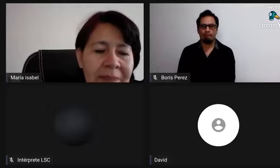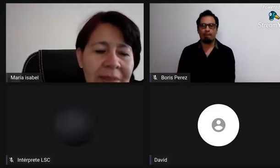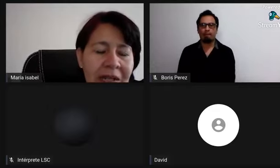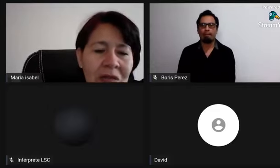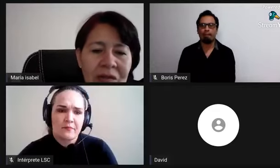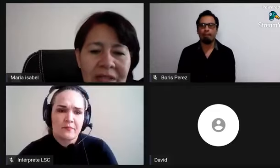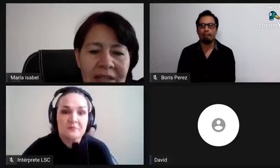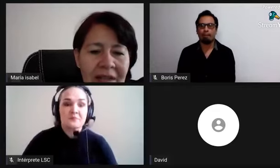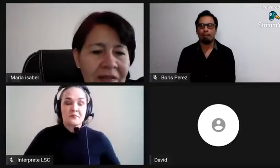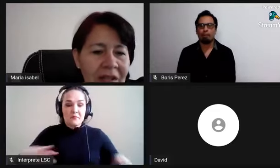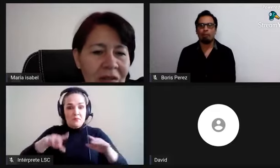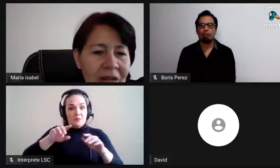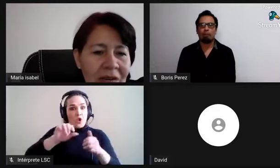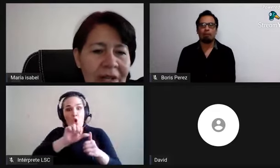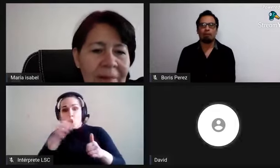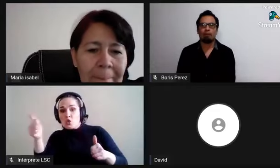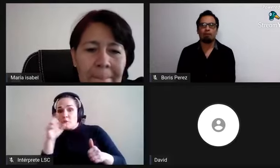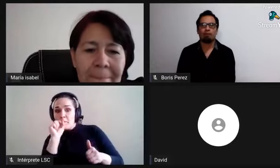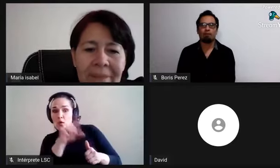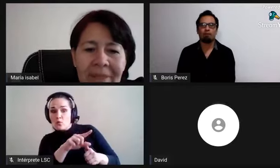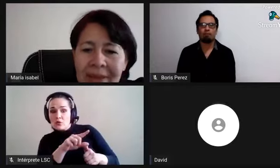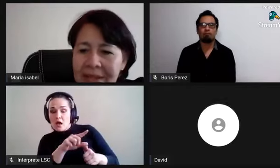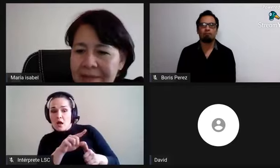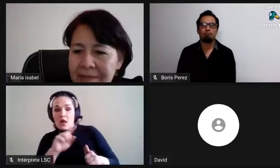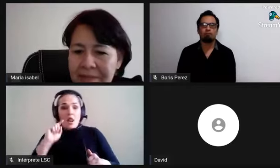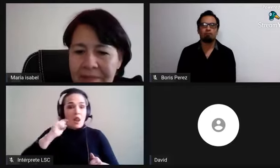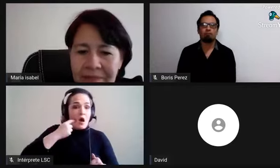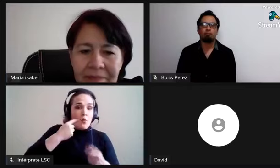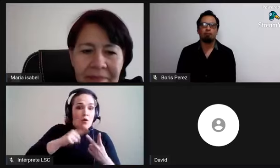¿Tenemos más preguntas, David o Laura?